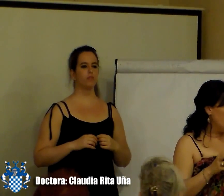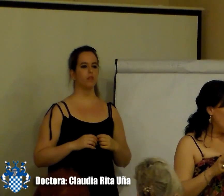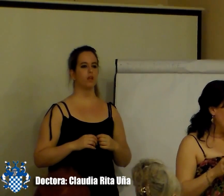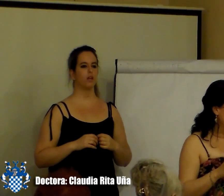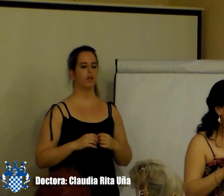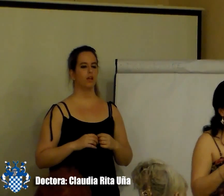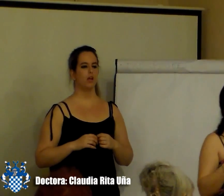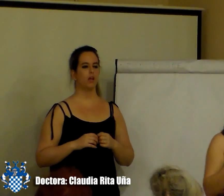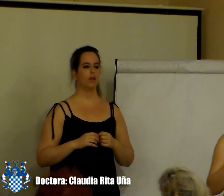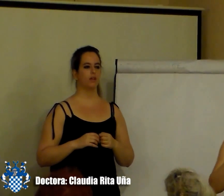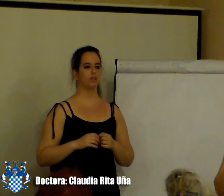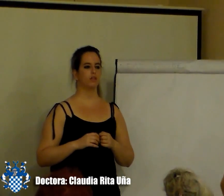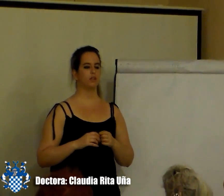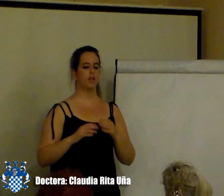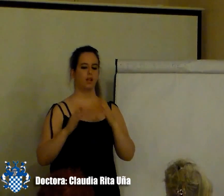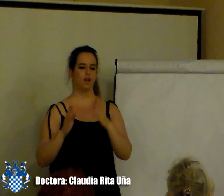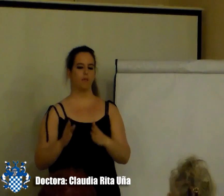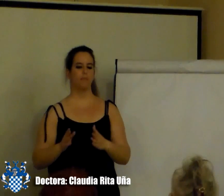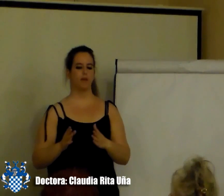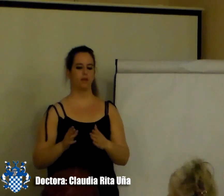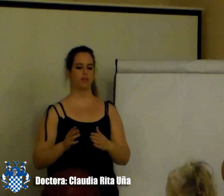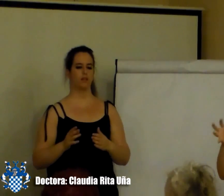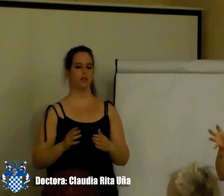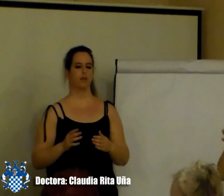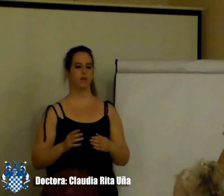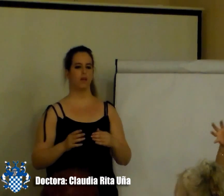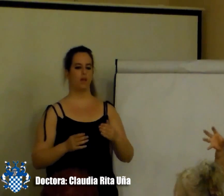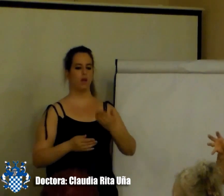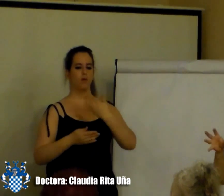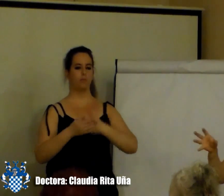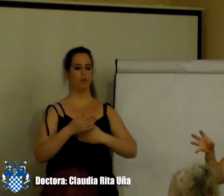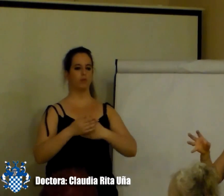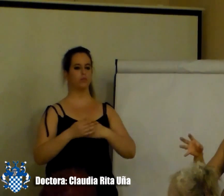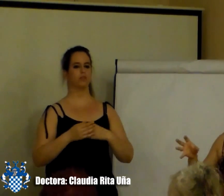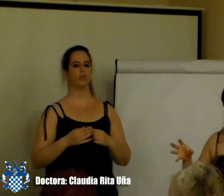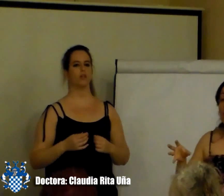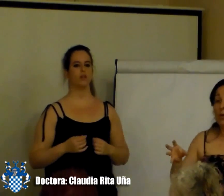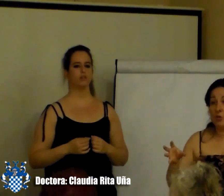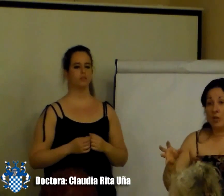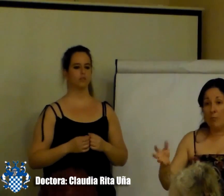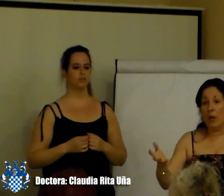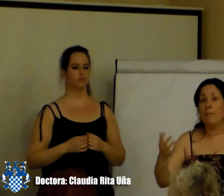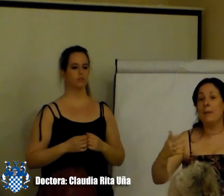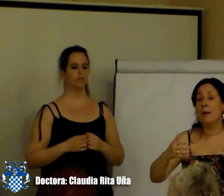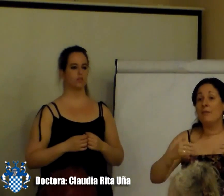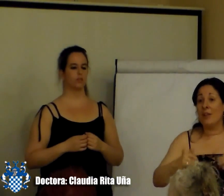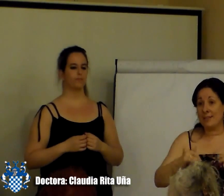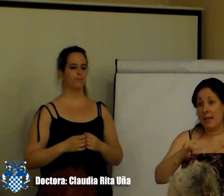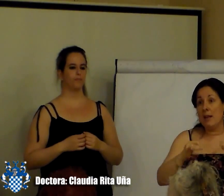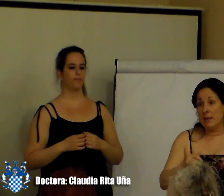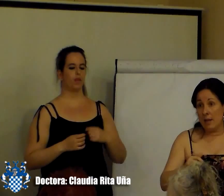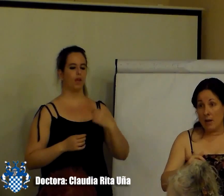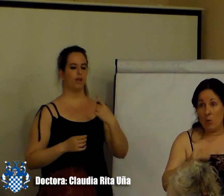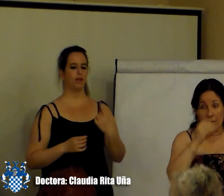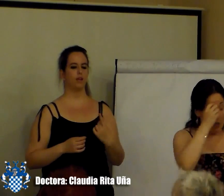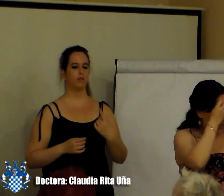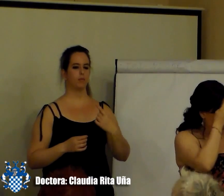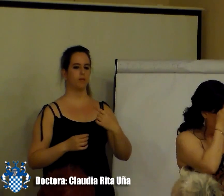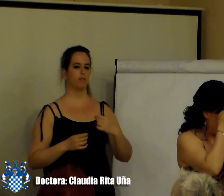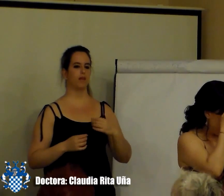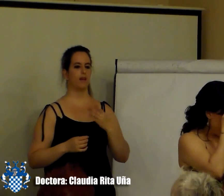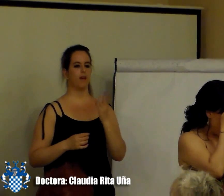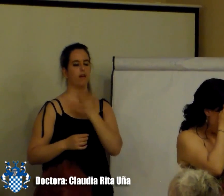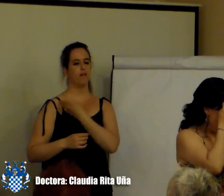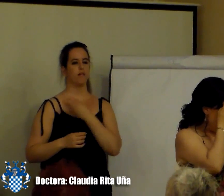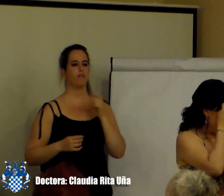parte posterior de la médula espinal, que es donde está la regulación de los estímulos dolorosos, digamos, la primer fase de regulación